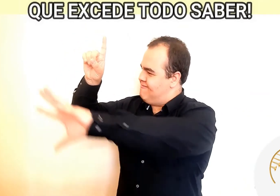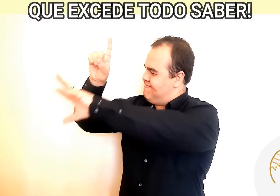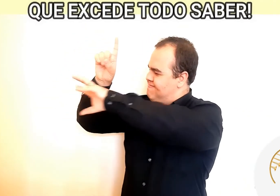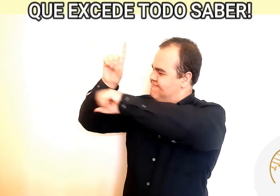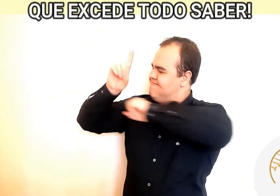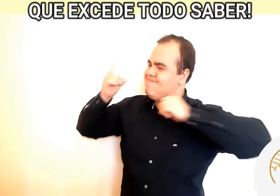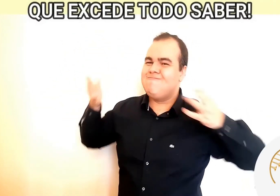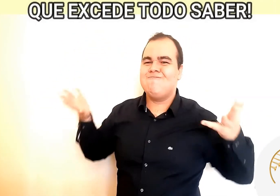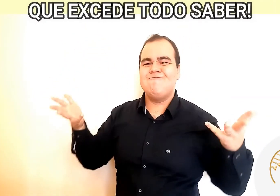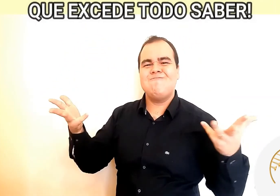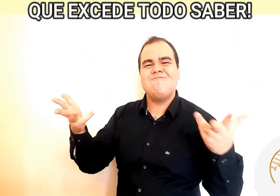ser. Grande amor